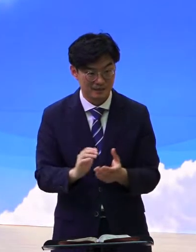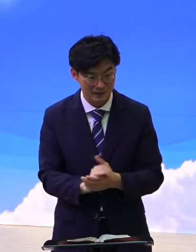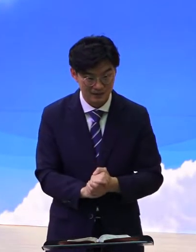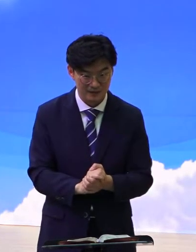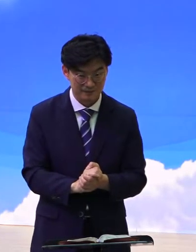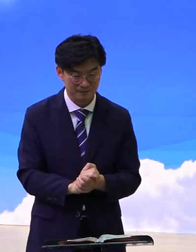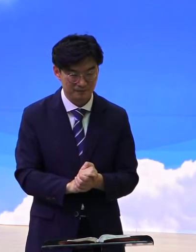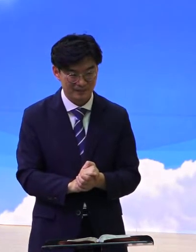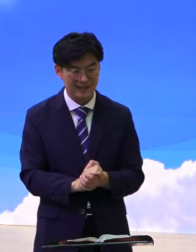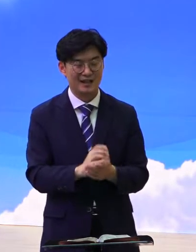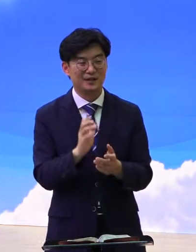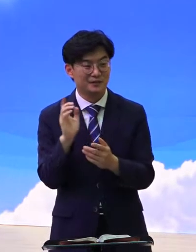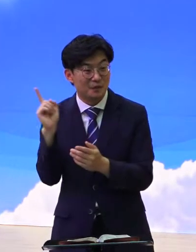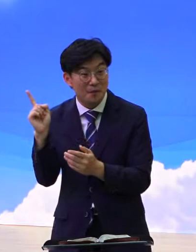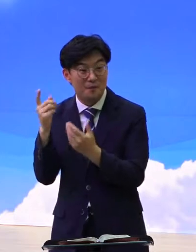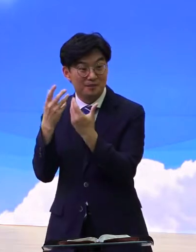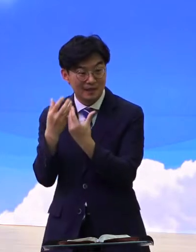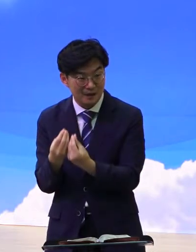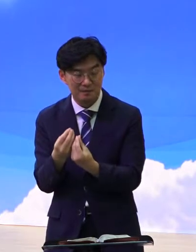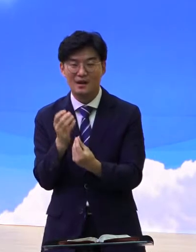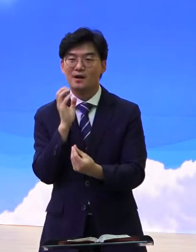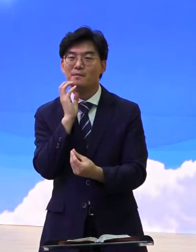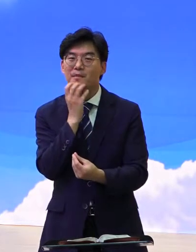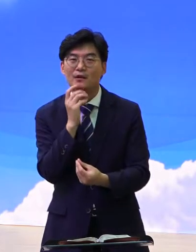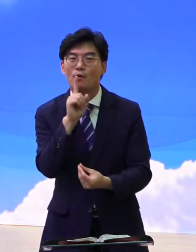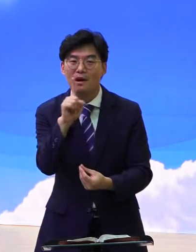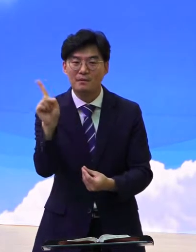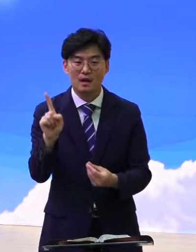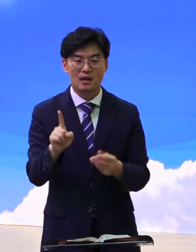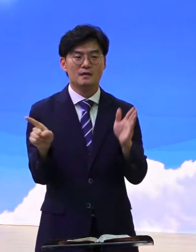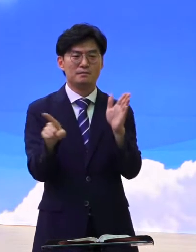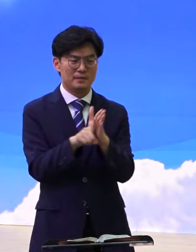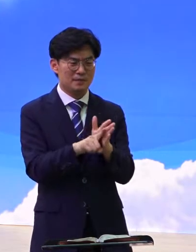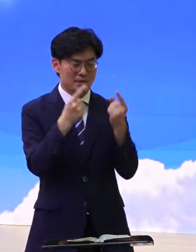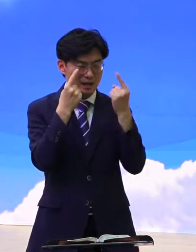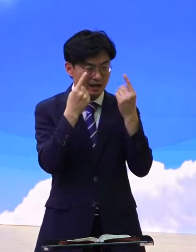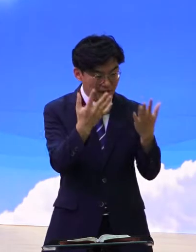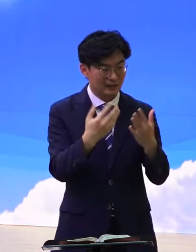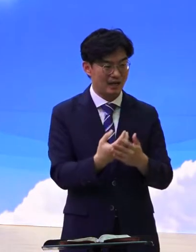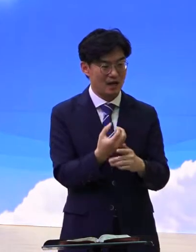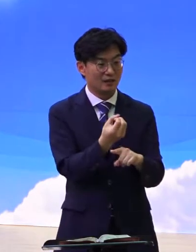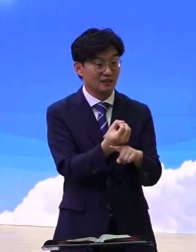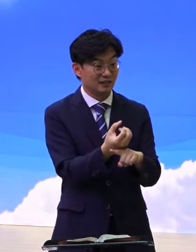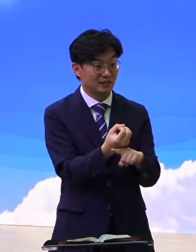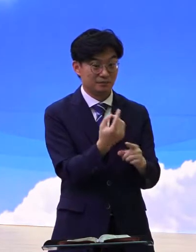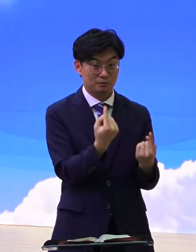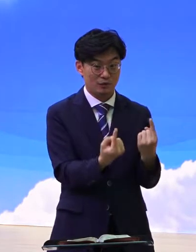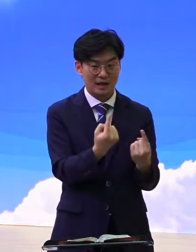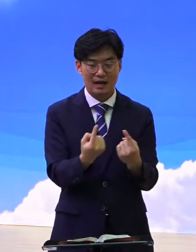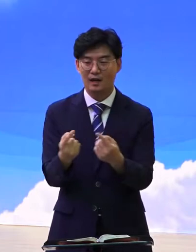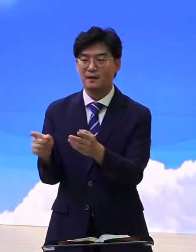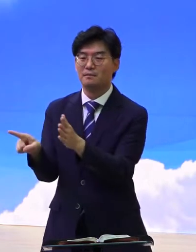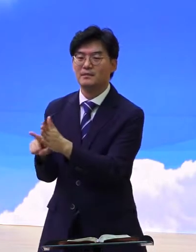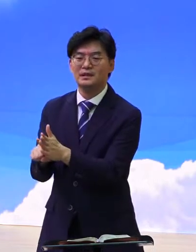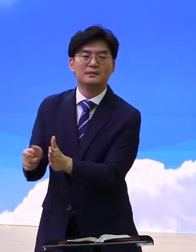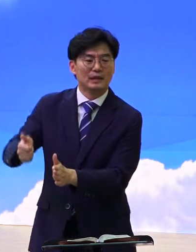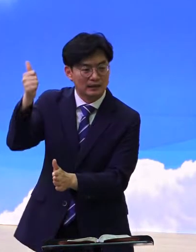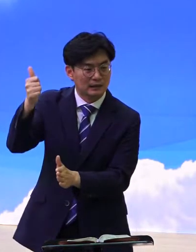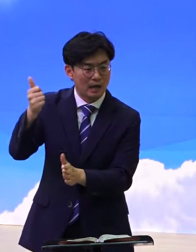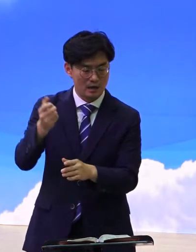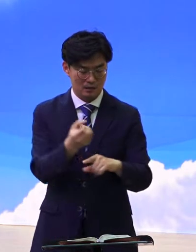베드로가 말하기를 믿음은 확실하다. 믿음은 금보다도 더 귀하고